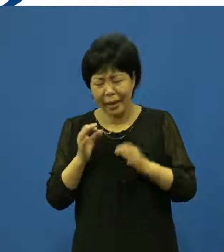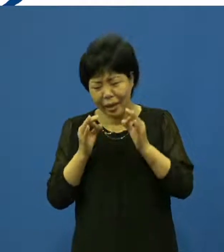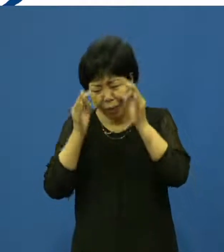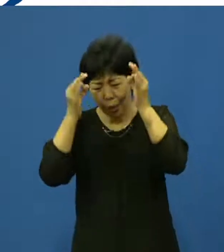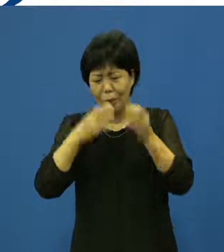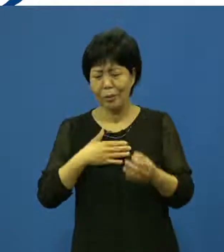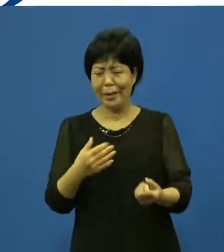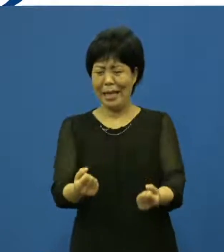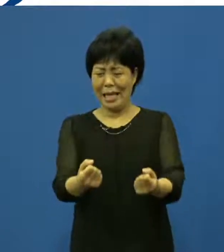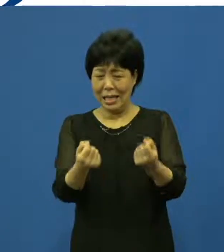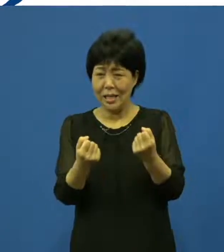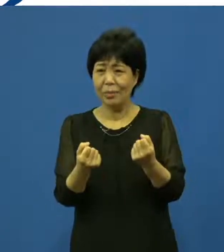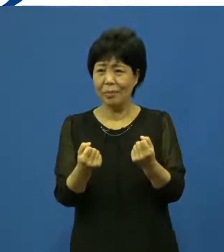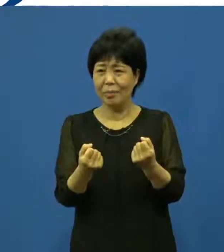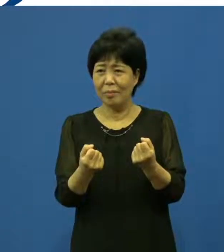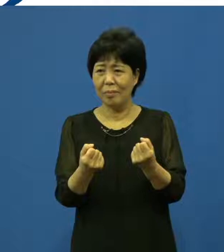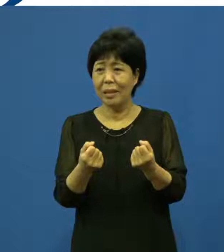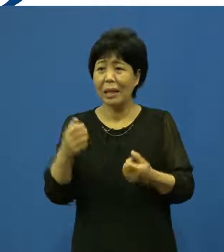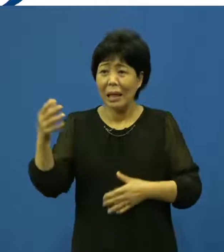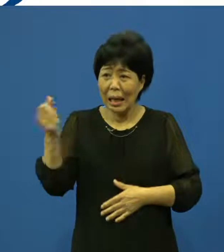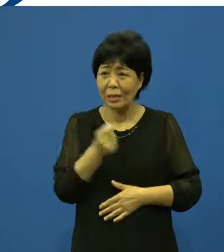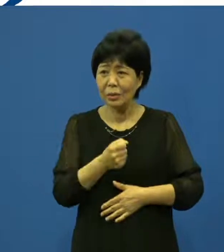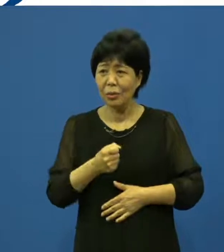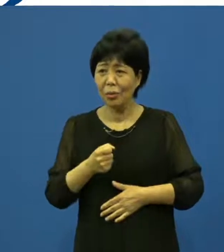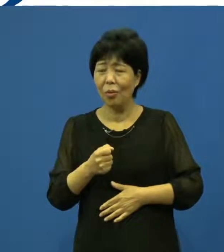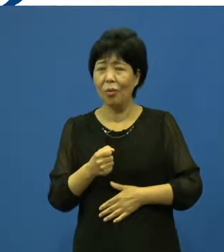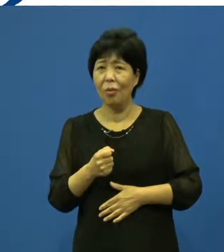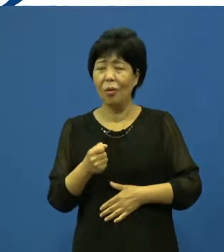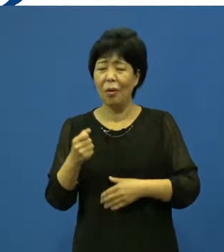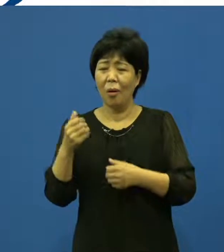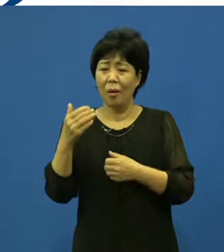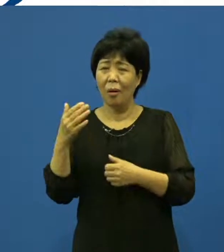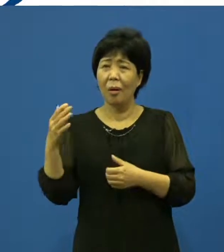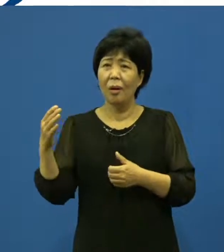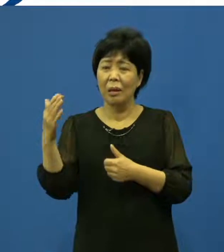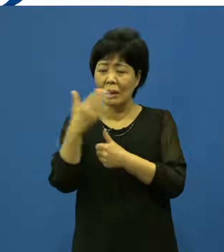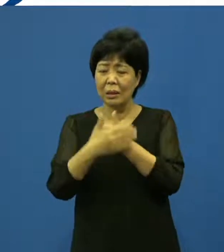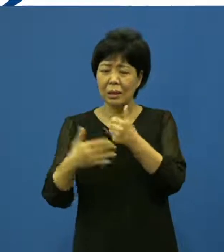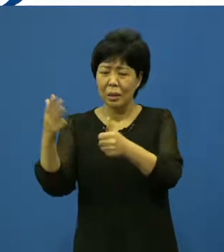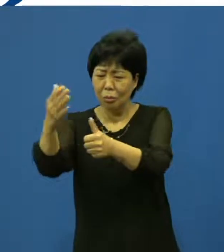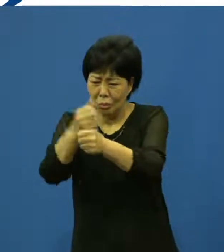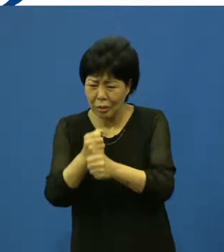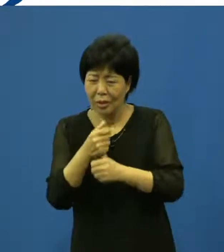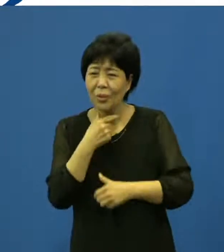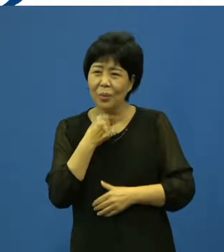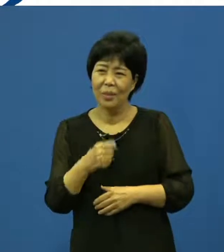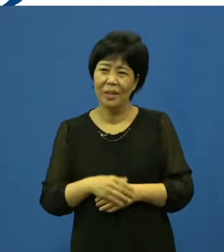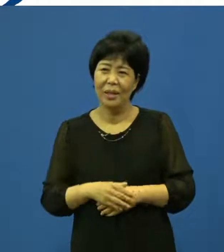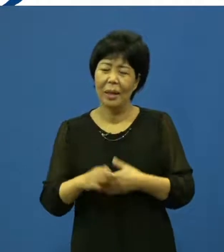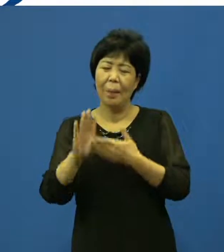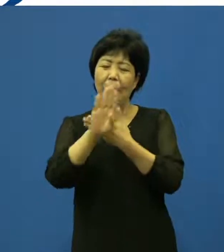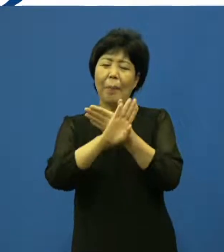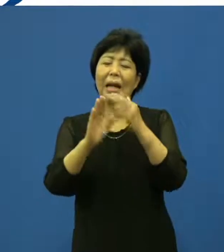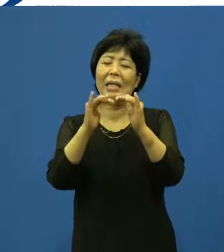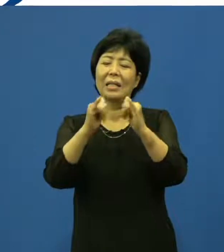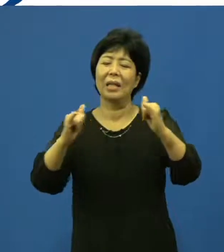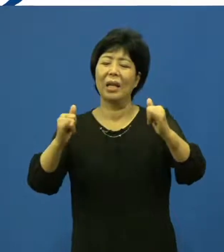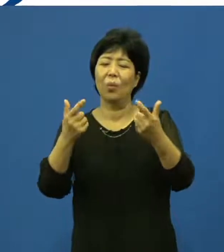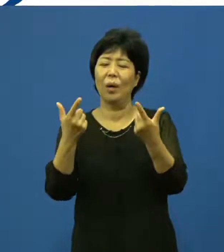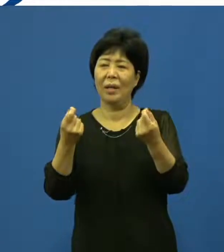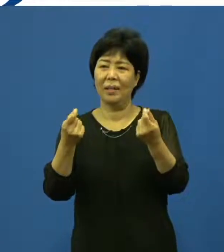거죠. 그것이 바로 예수님 시대 율법주의자들이었어요. 바리새인들이었습니다.